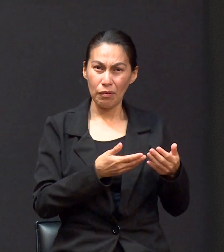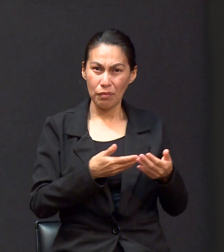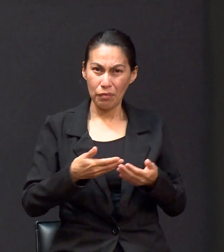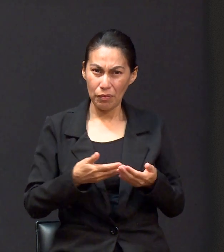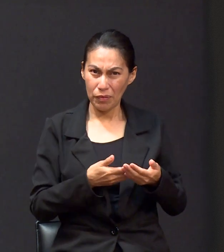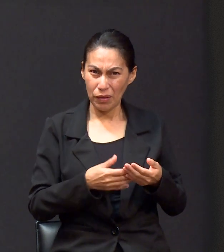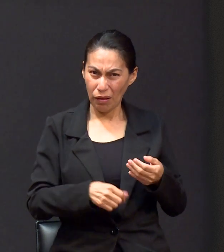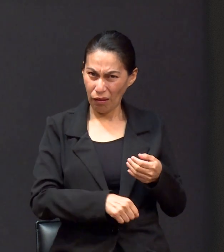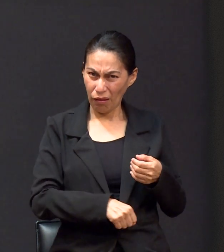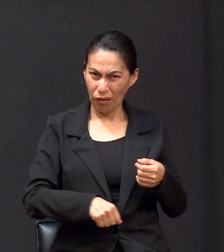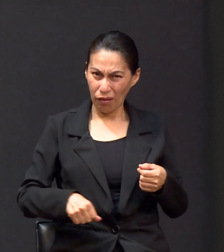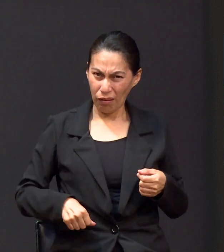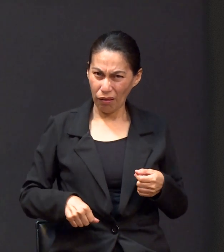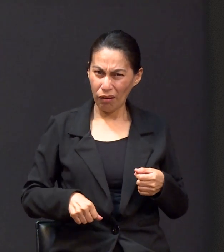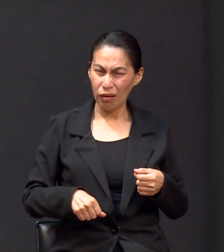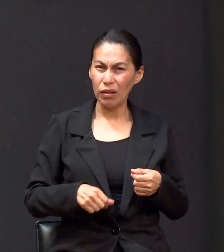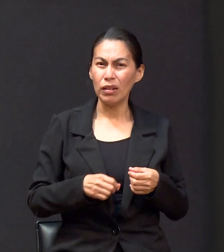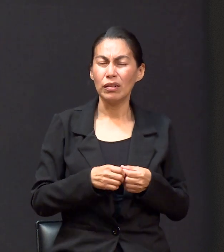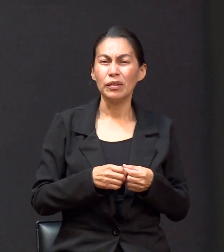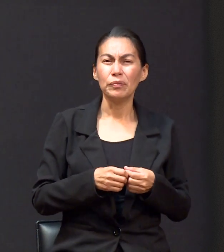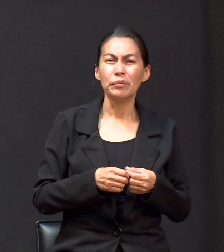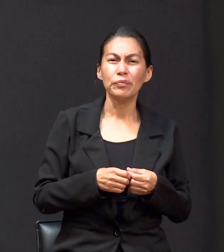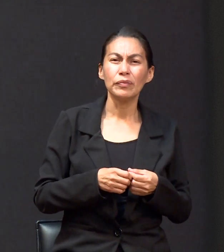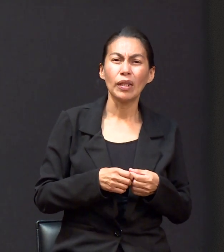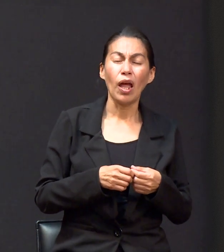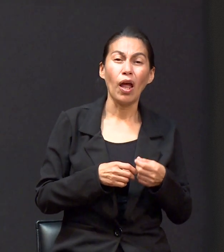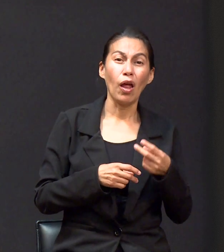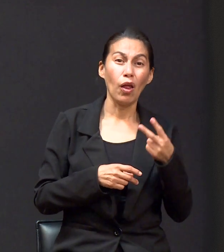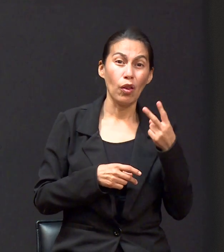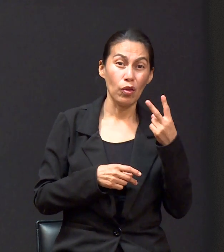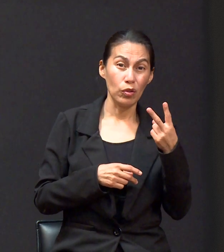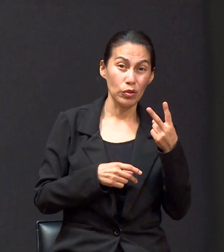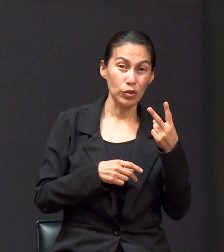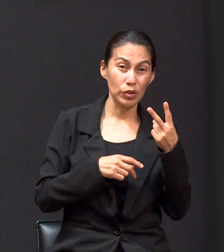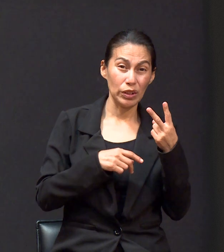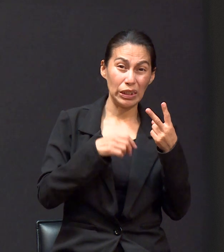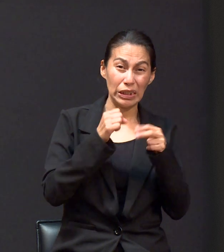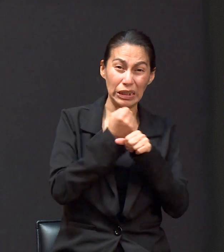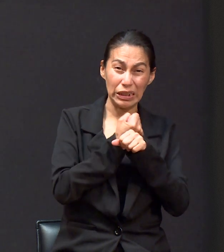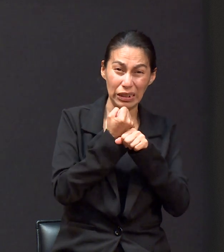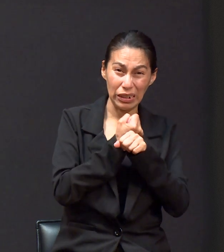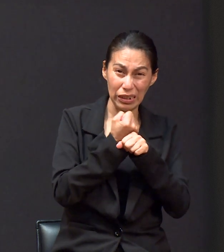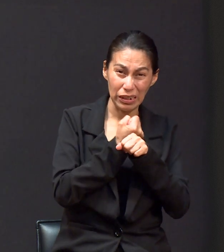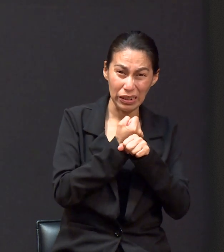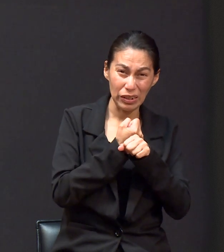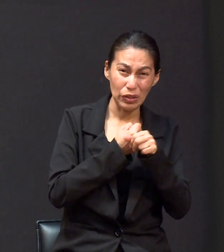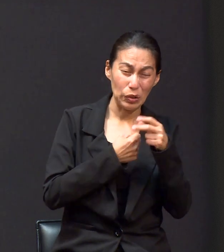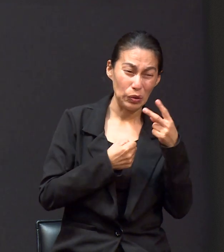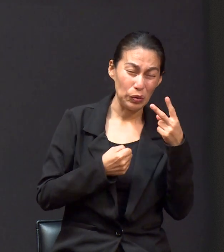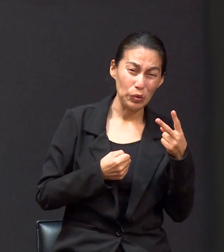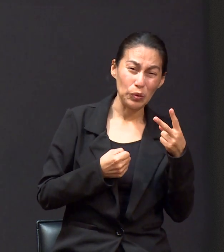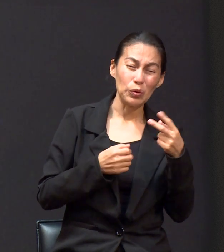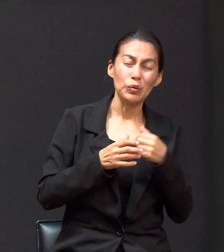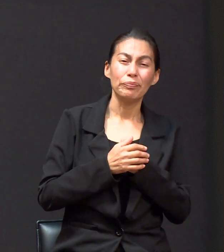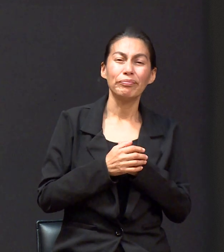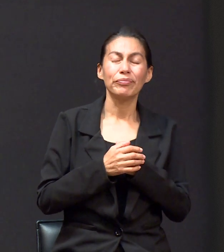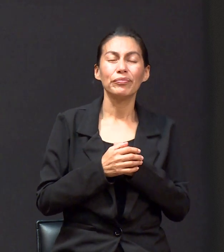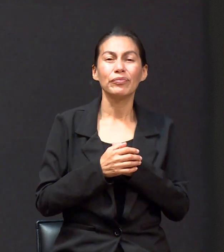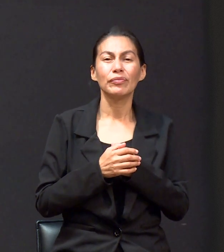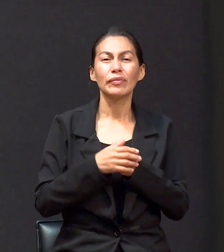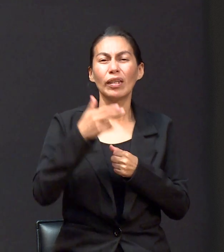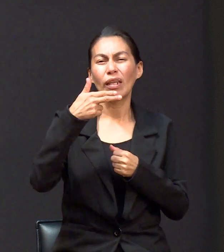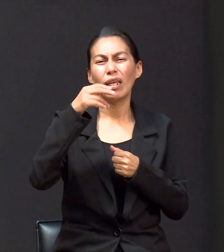quedé con 2 de hemoglobina, llegué a Monterrey con 2 de hemoglobina,